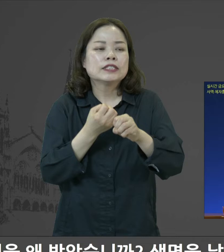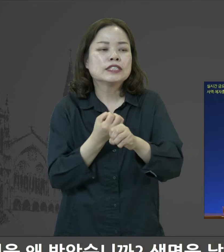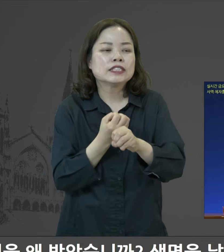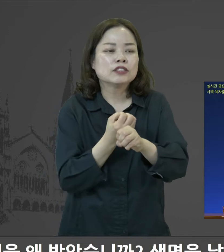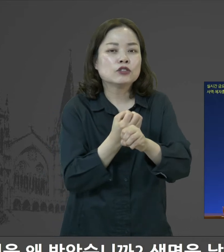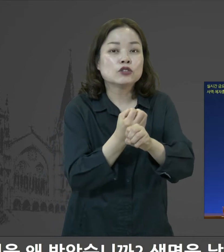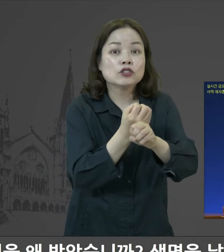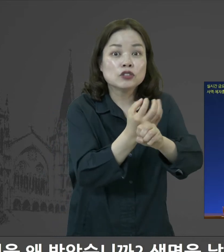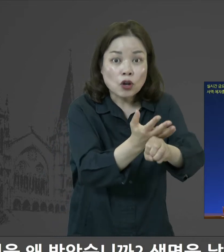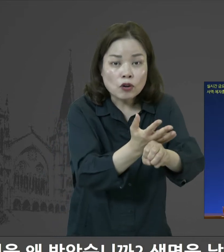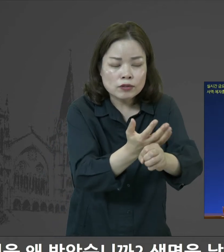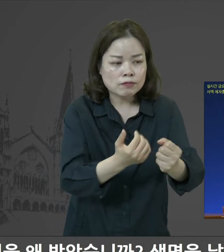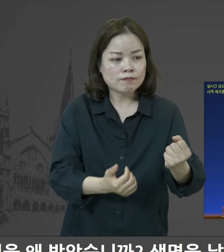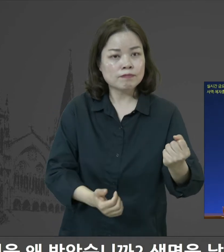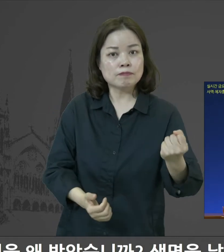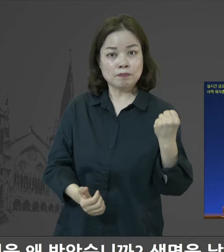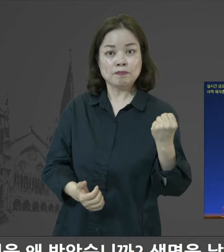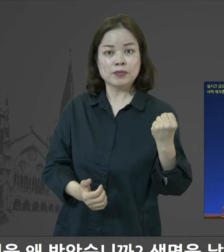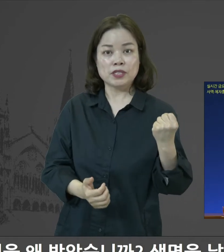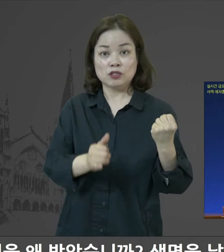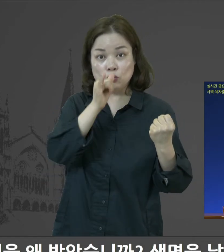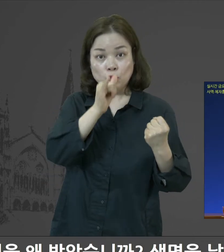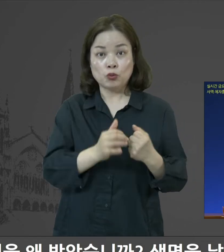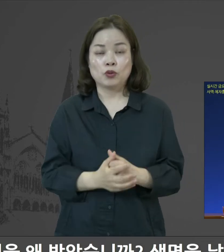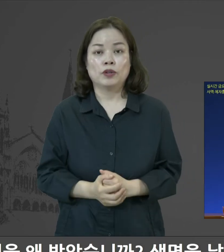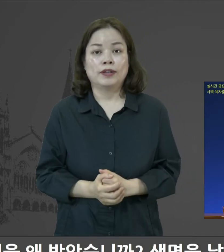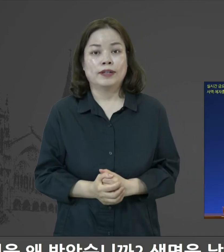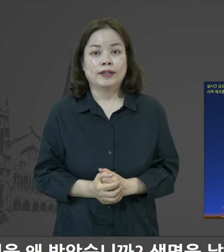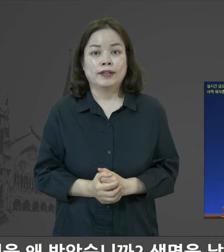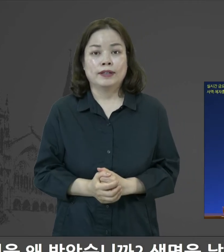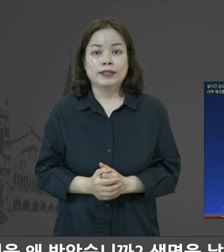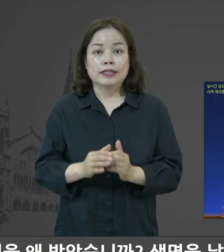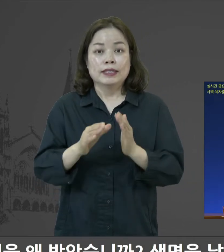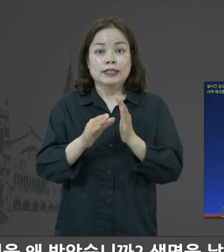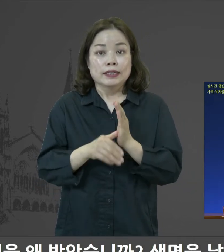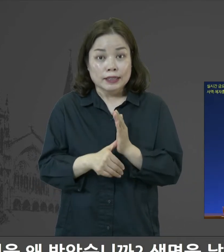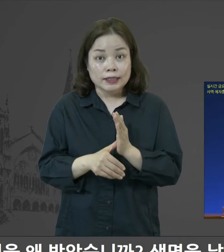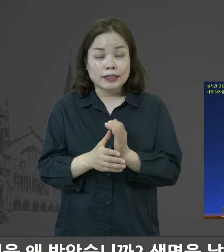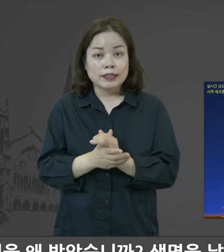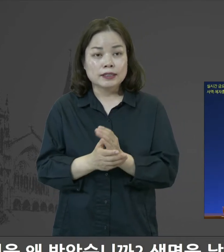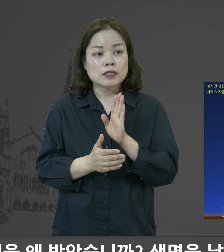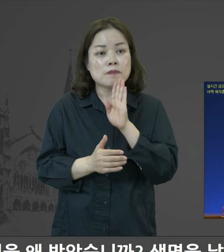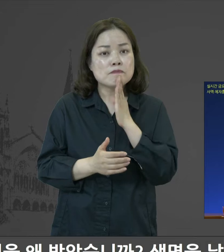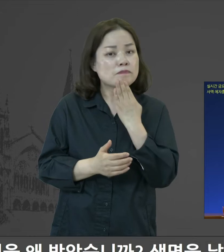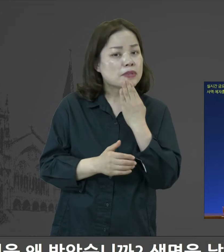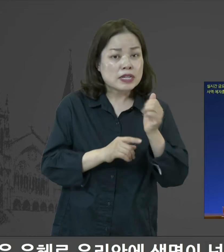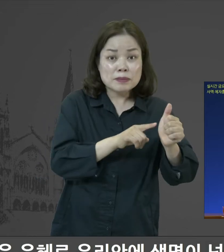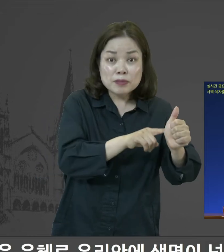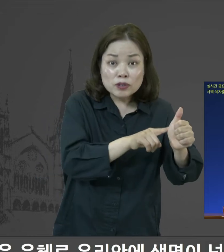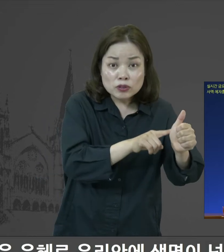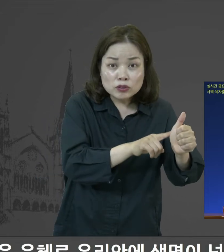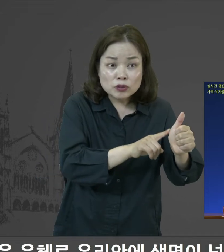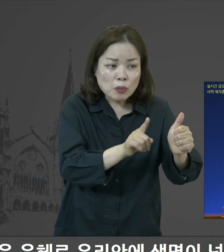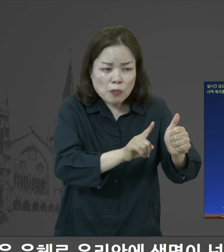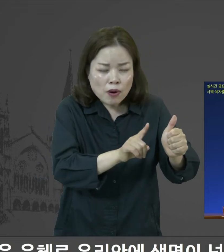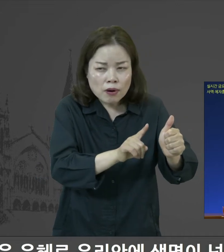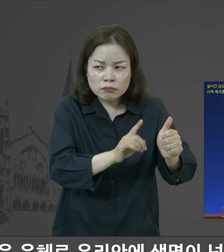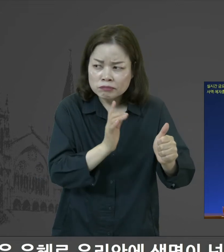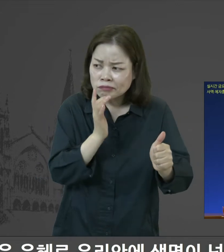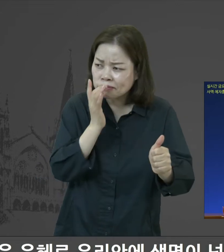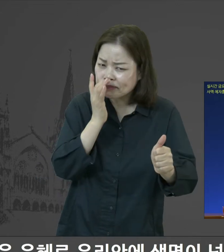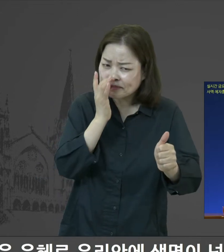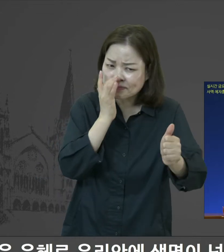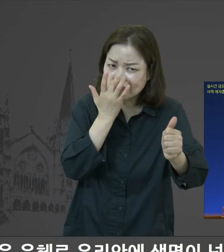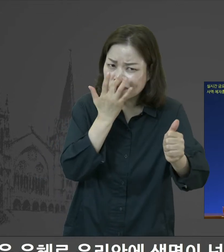전달하는 것이 힘이 생기는 겁니다. 이때 빌립은 뭘 그렇게